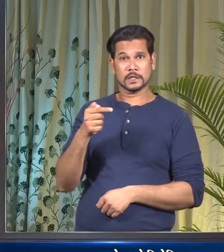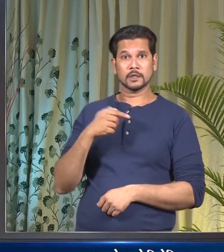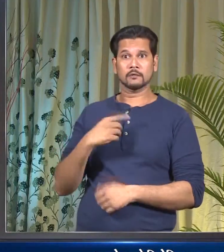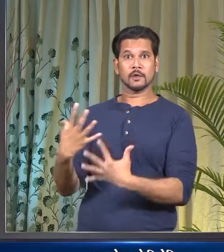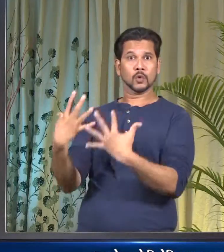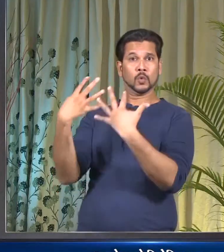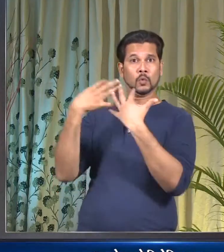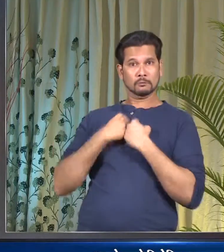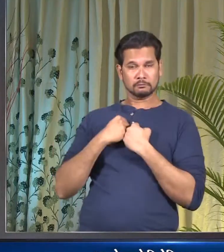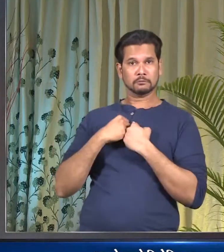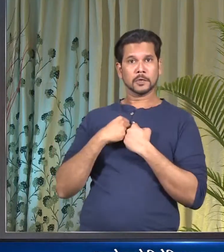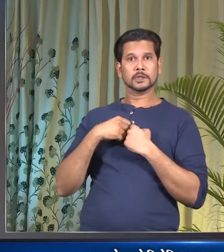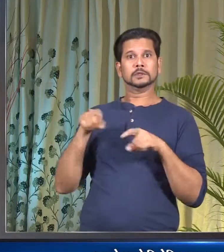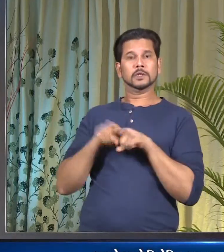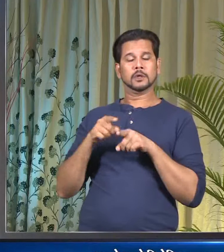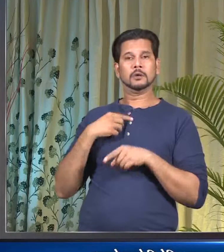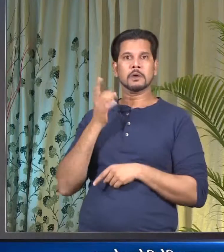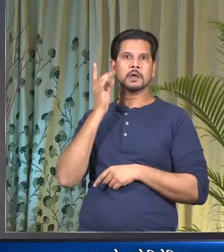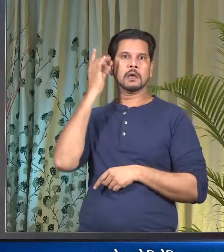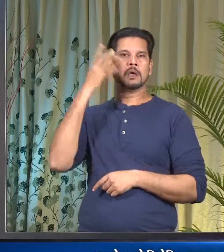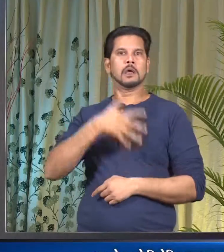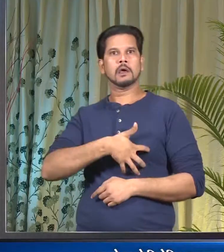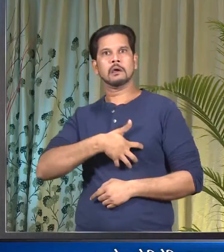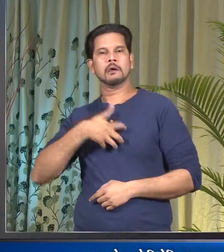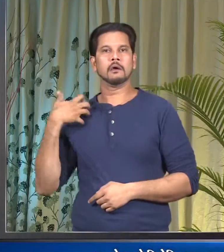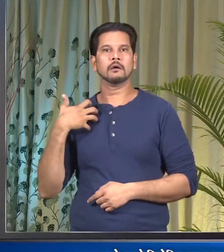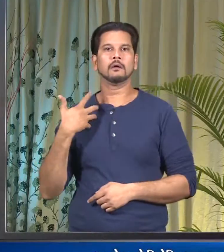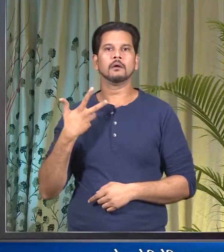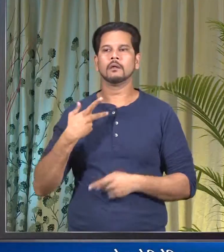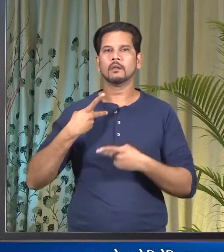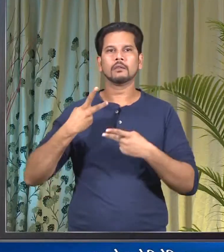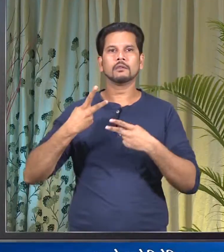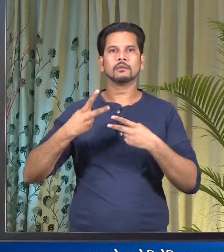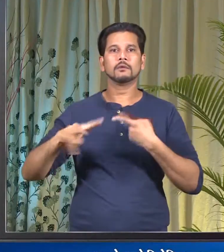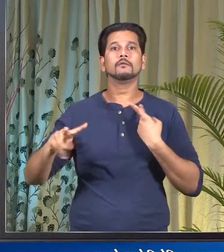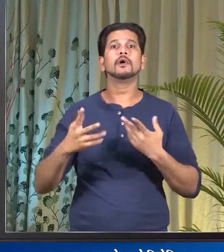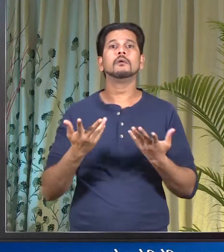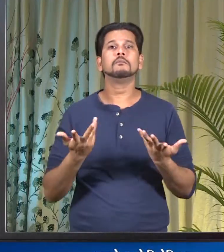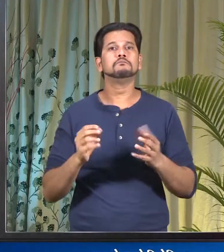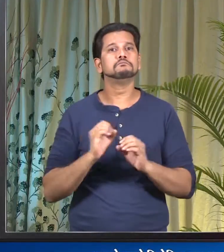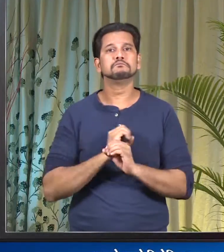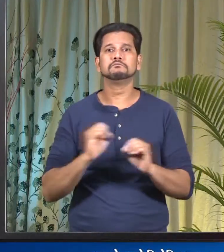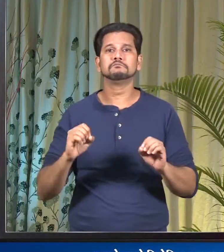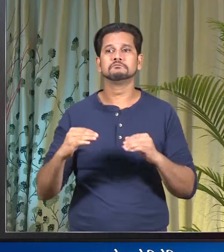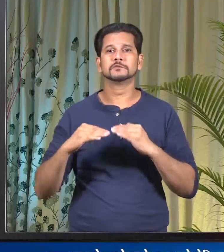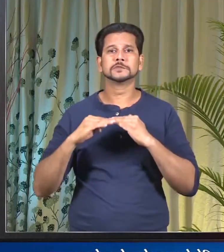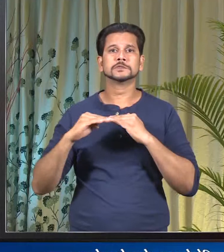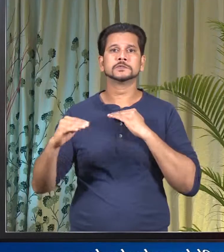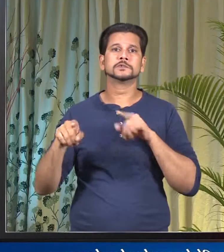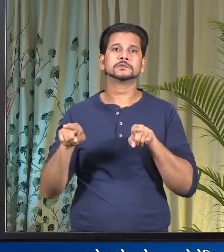हो करके गुस्सा किया तो क्या अंतर रहा दोनों में? कोई अंतर नहीं